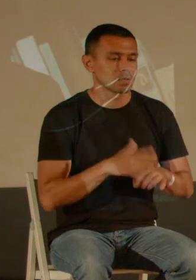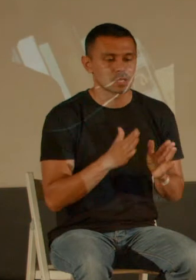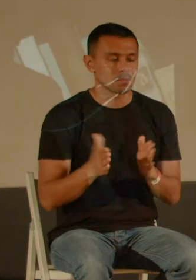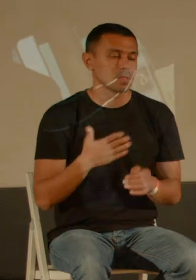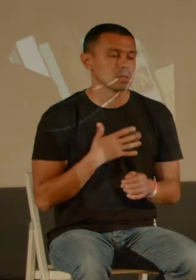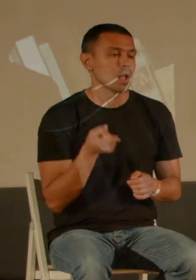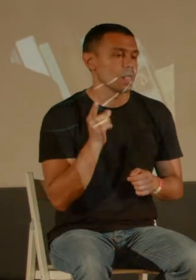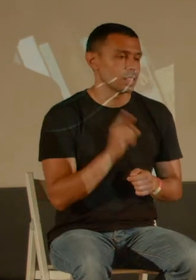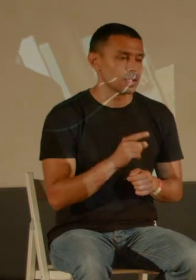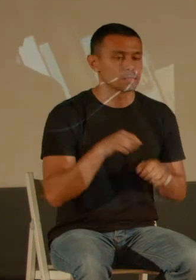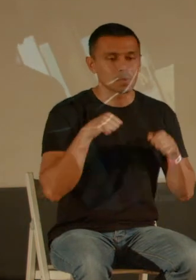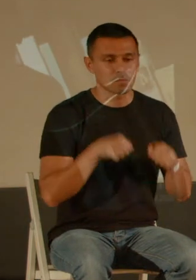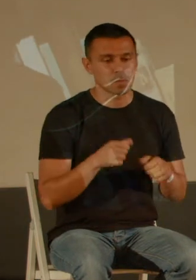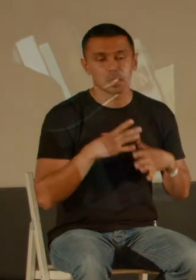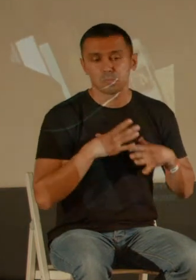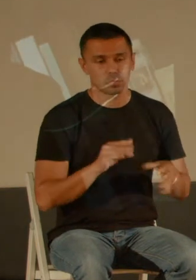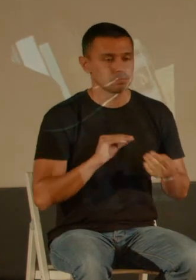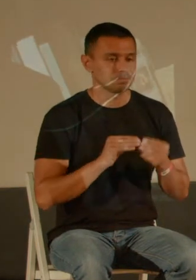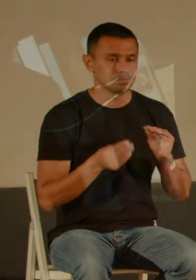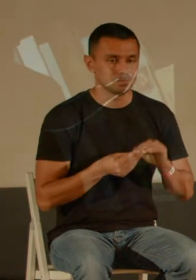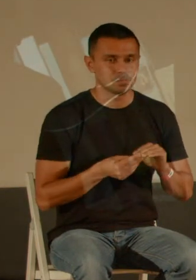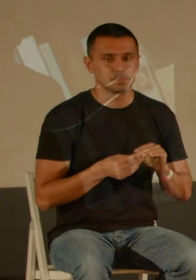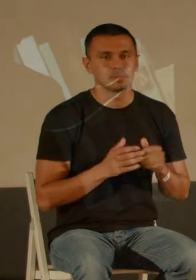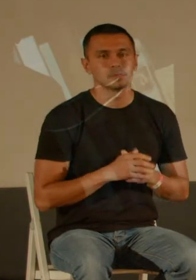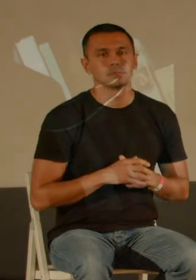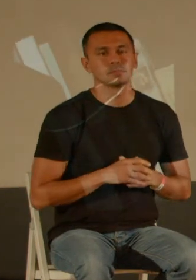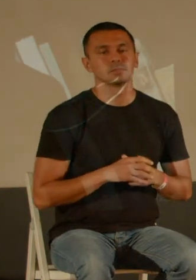нашою, але з правами не було складно, так що.